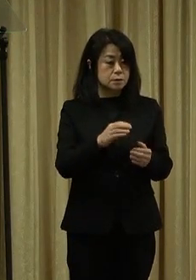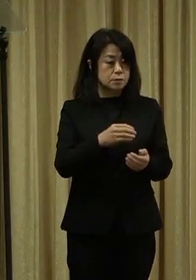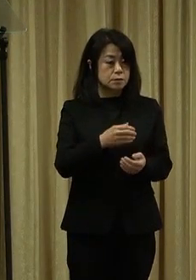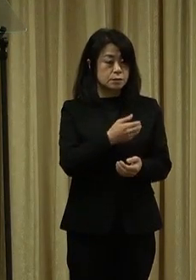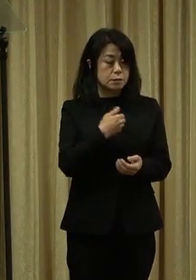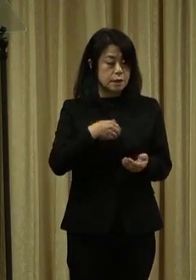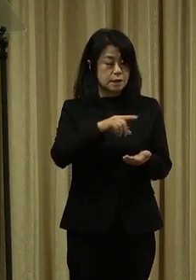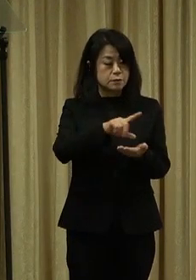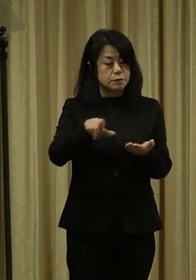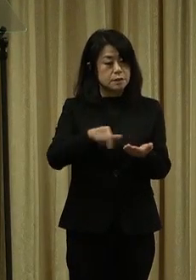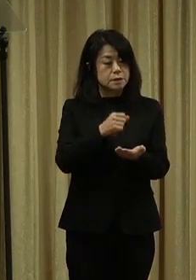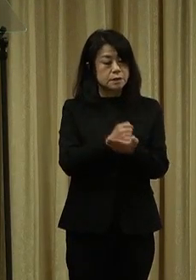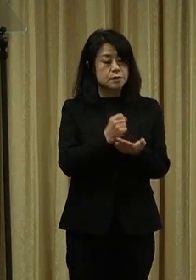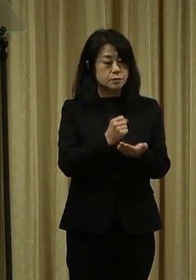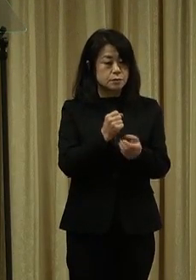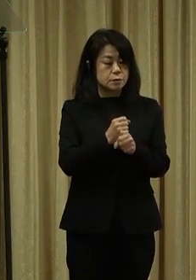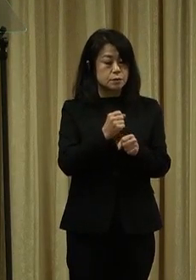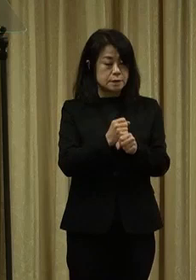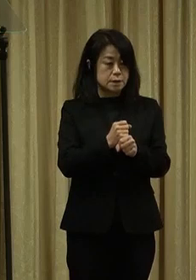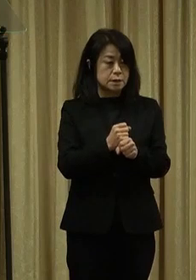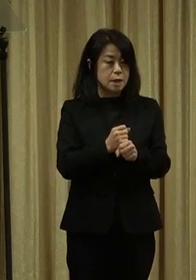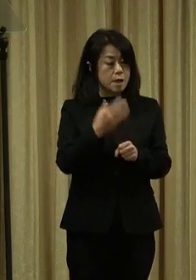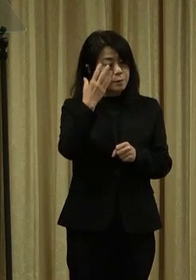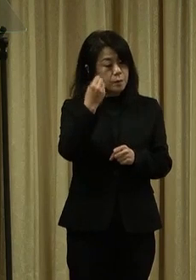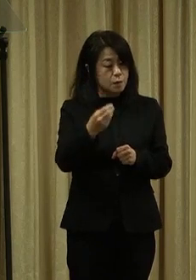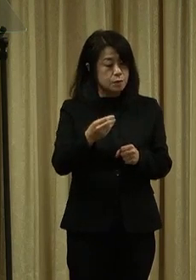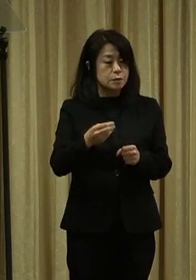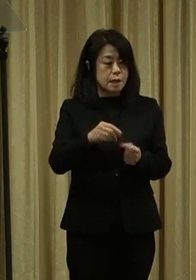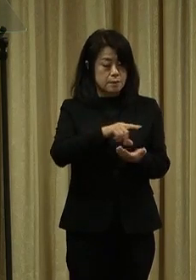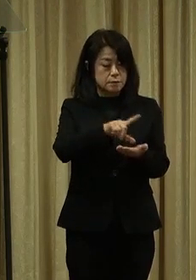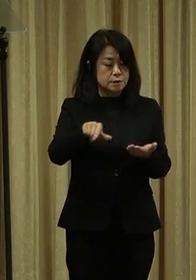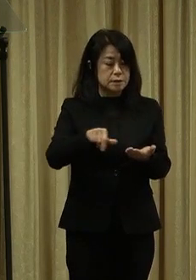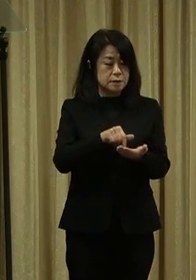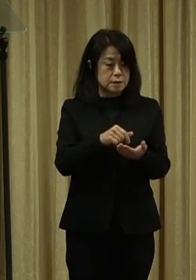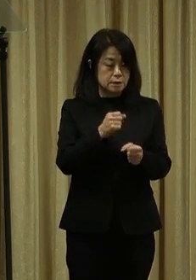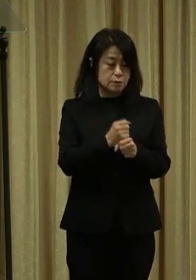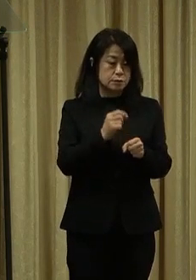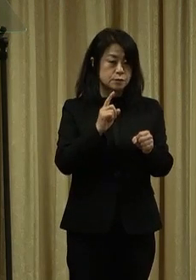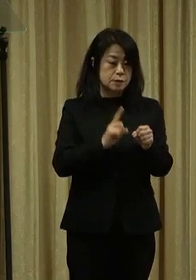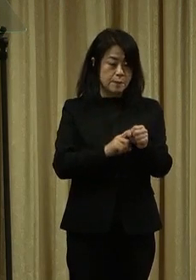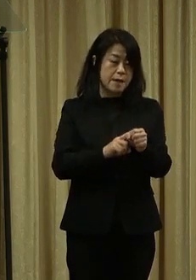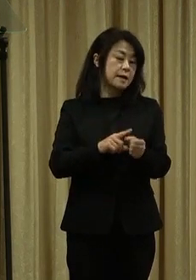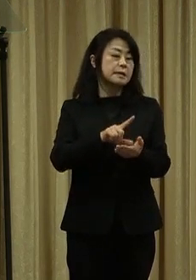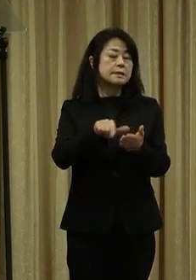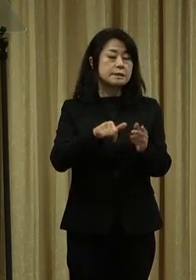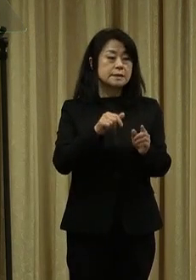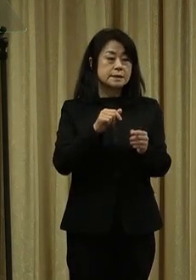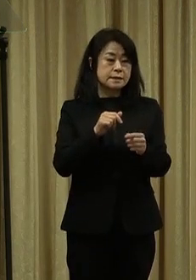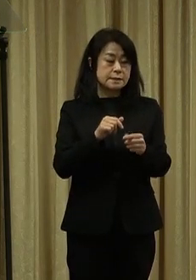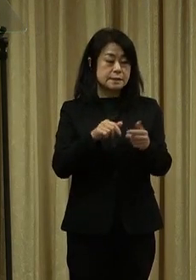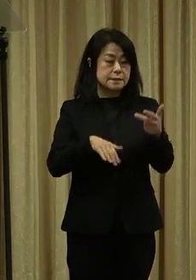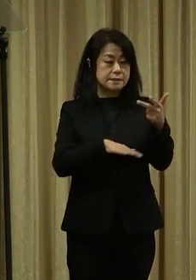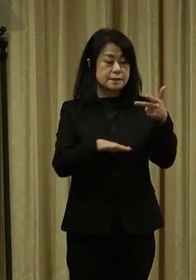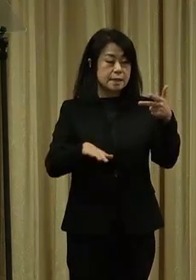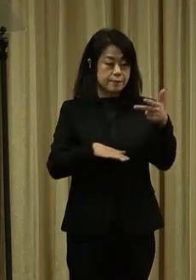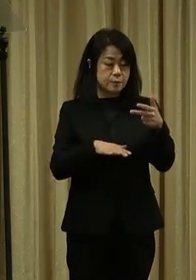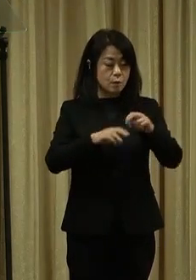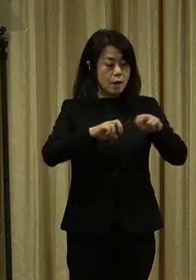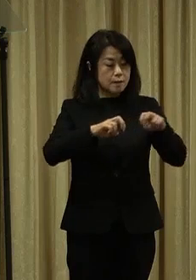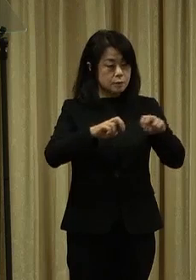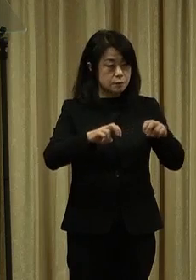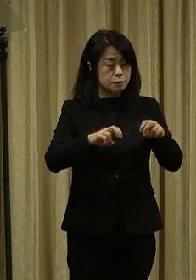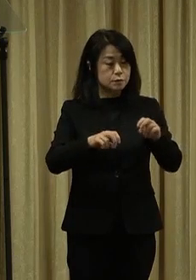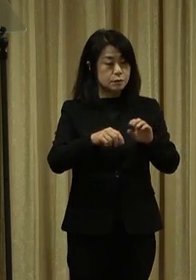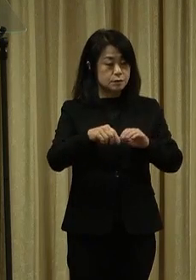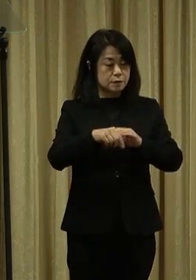地域づくりです。持続可能な魅力ある田園地域を作るため、 地域資源の発掘やプロデュースと地域